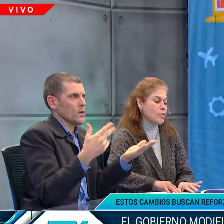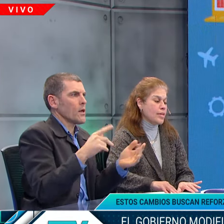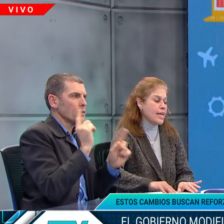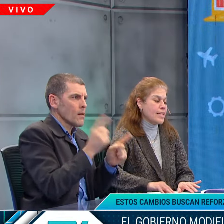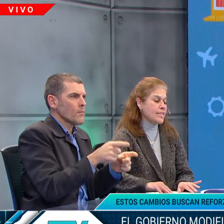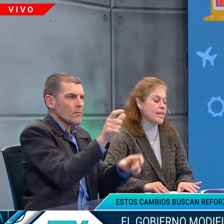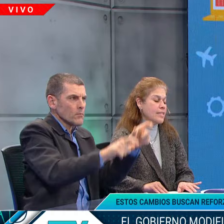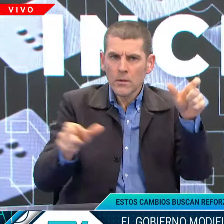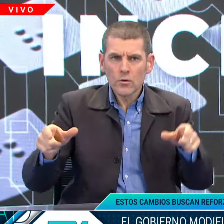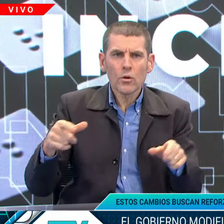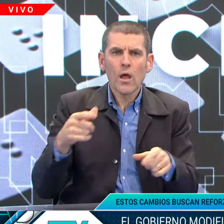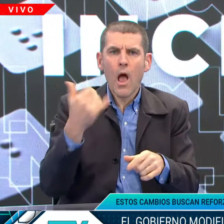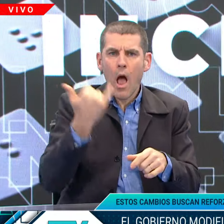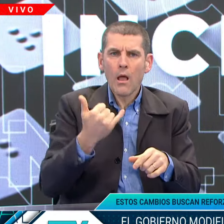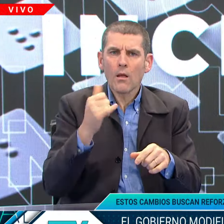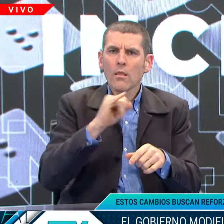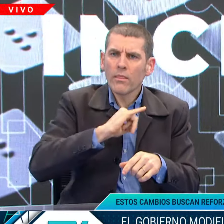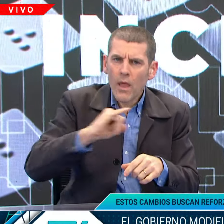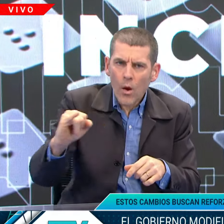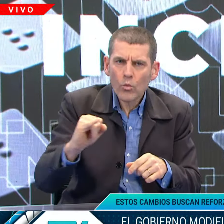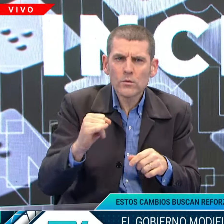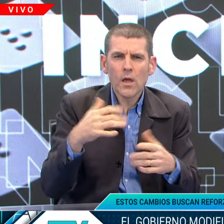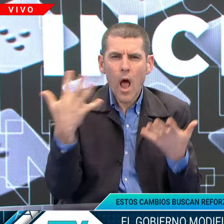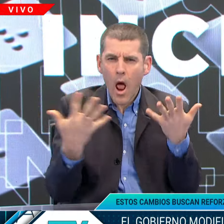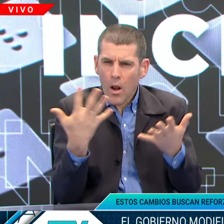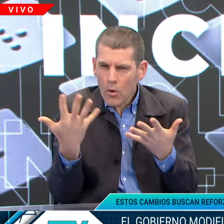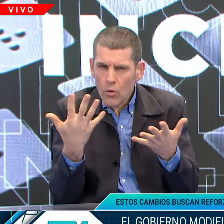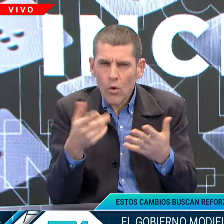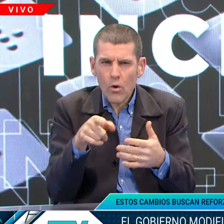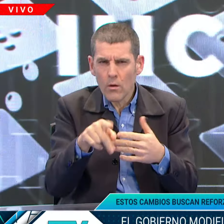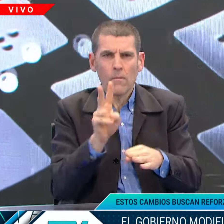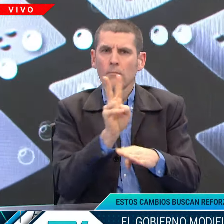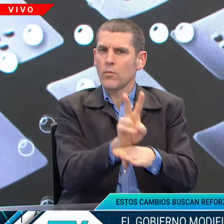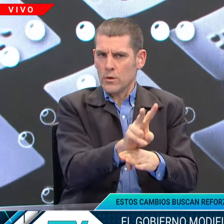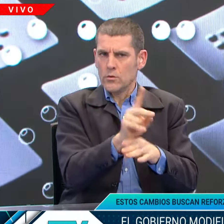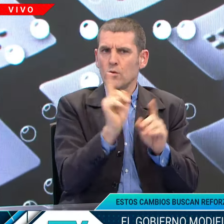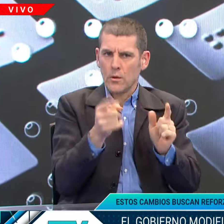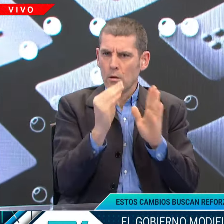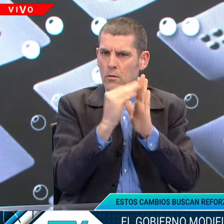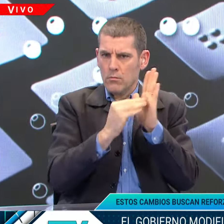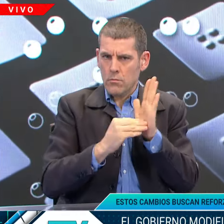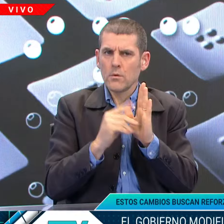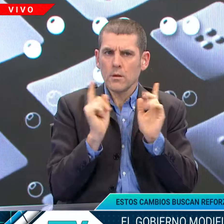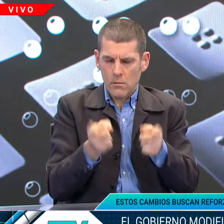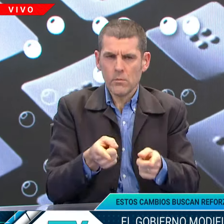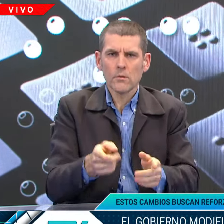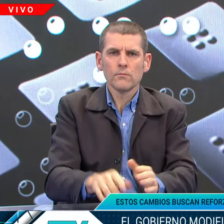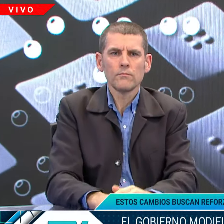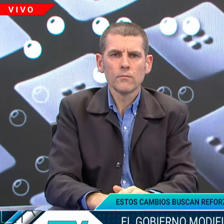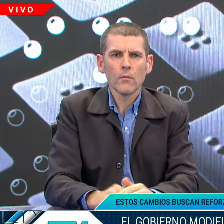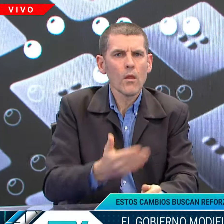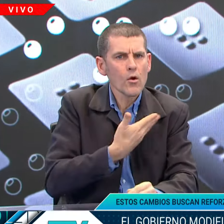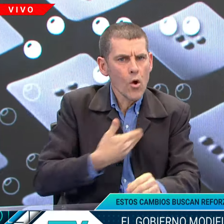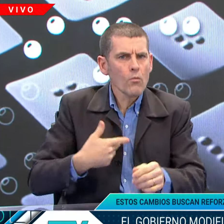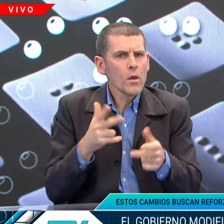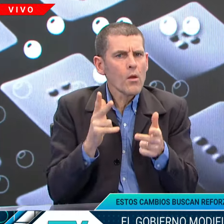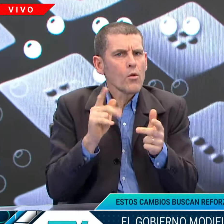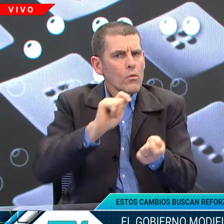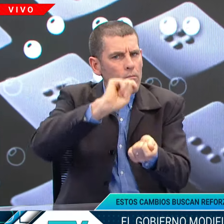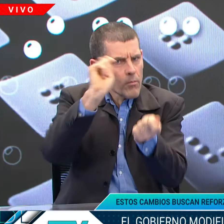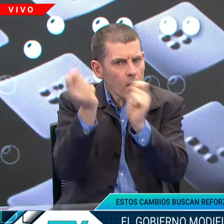involucradas en denuncias o investigaciones. El gobierno también ha implementado mejoras en la gestión de